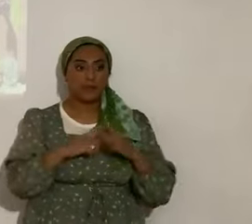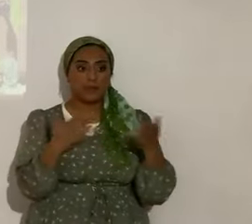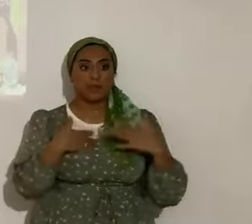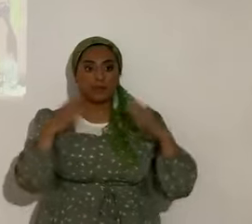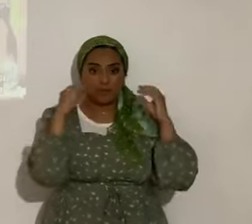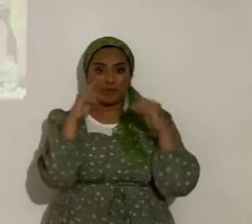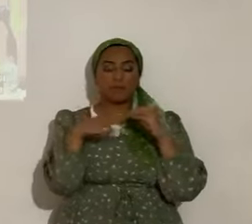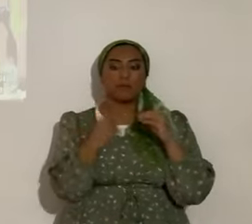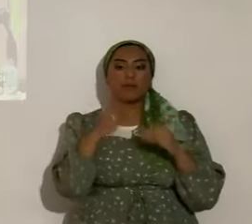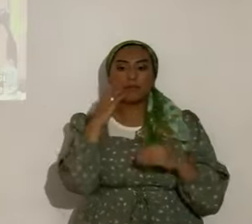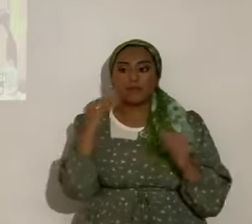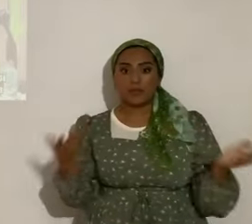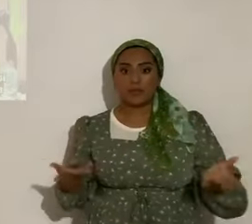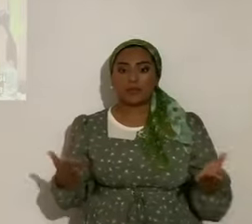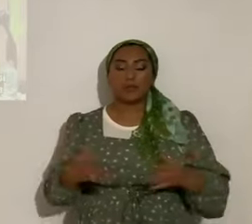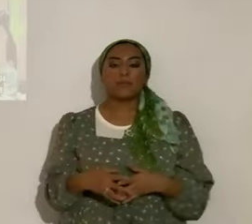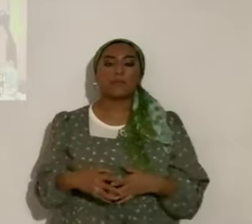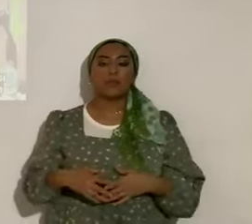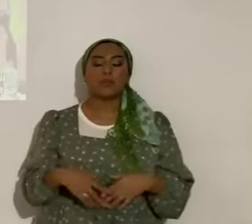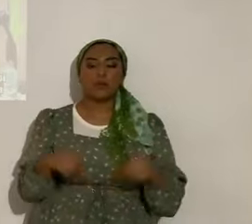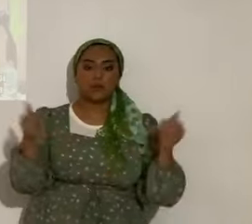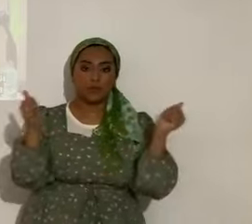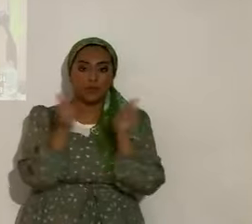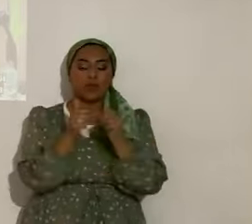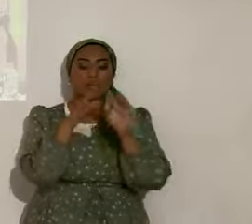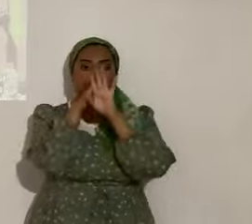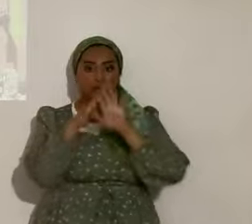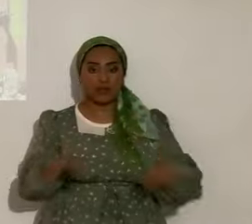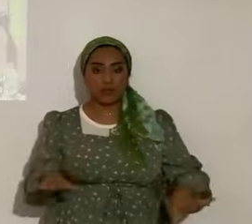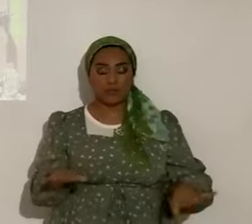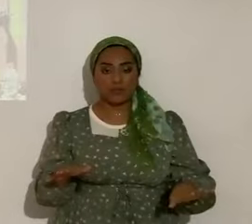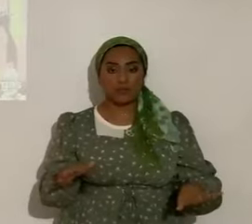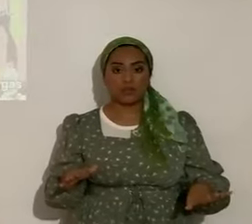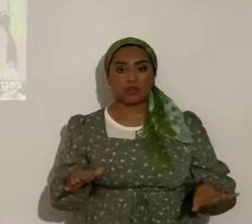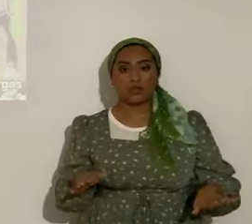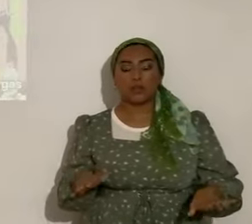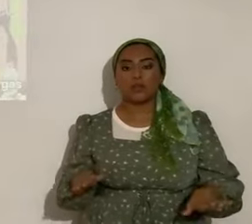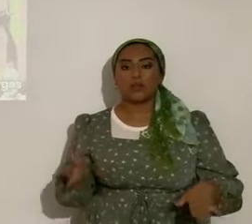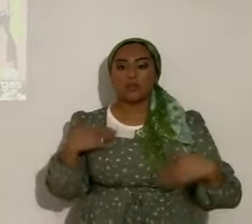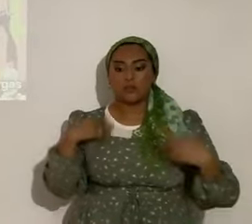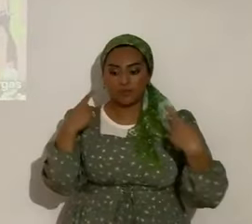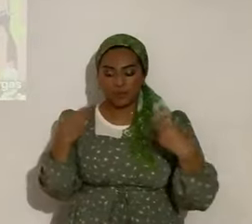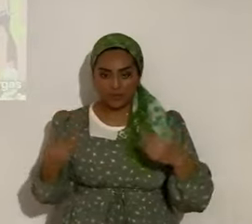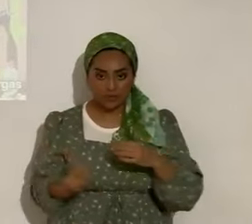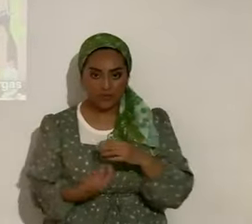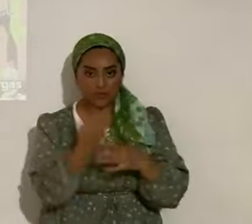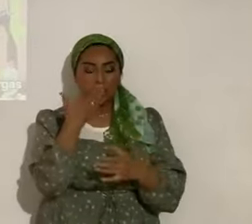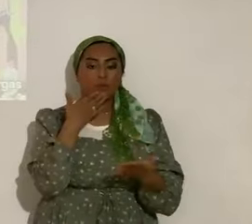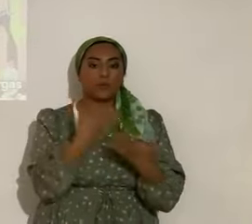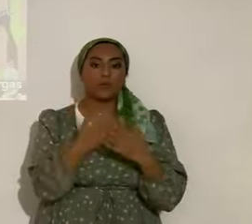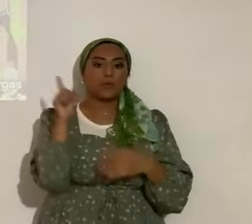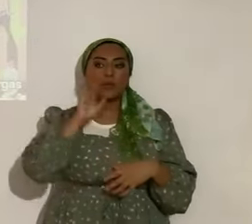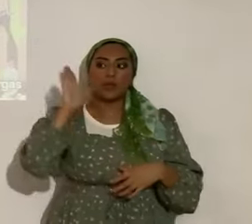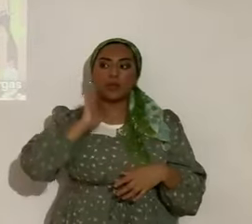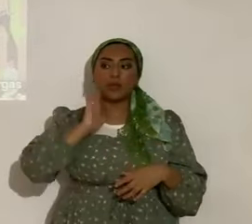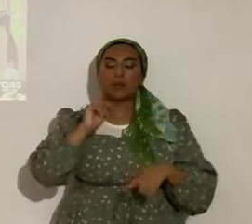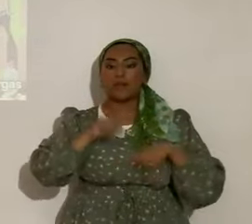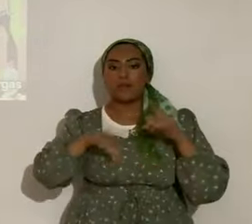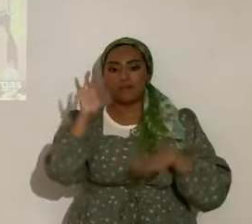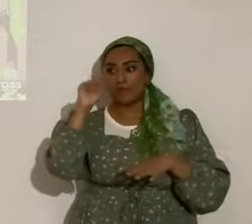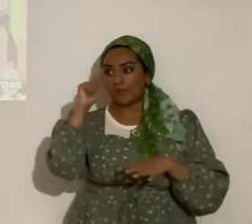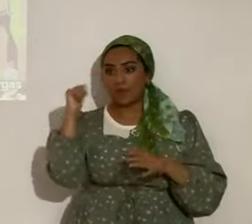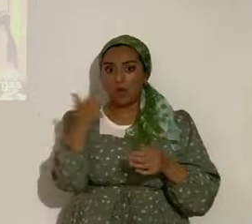hablando de la experiencia aquí. Entonces, en humildad, en mansedumbre, se hace surgir el bien donde no lo había, porque en toda